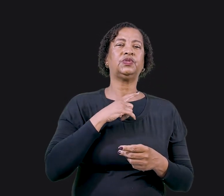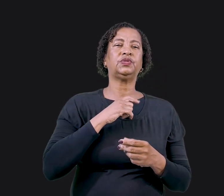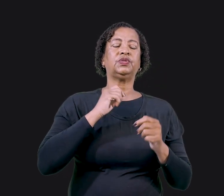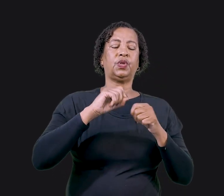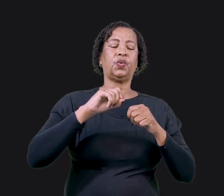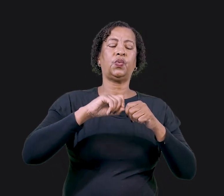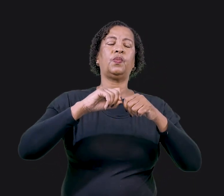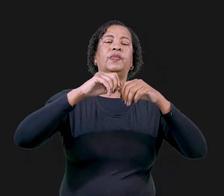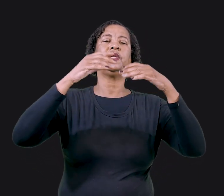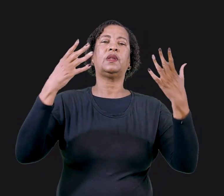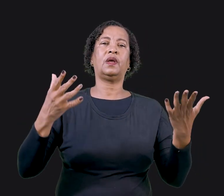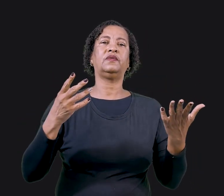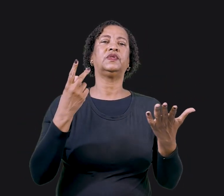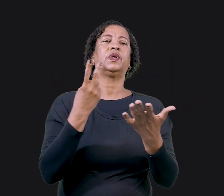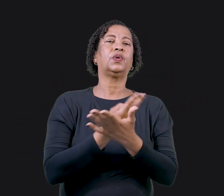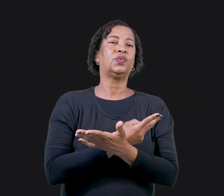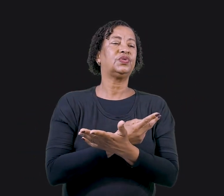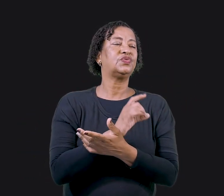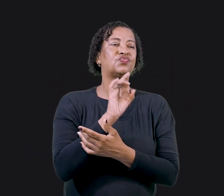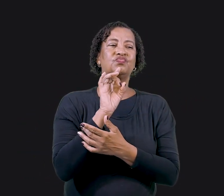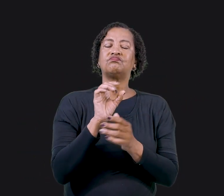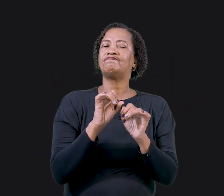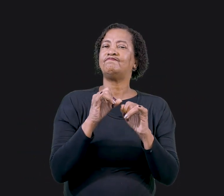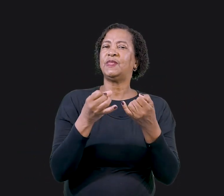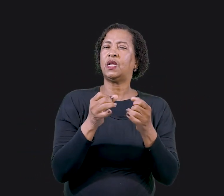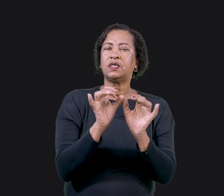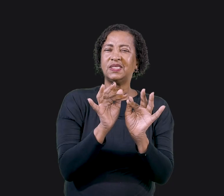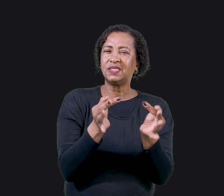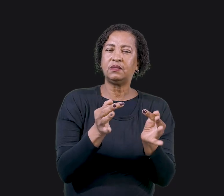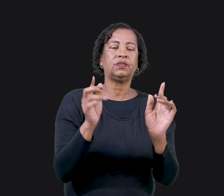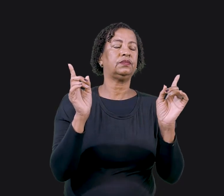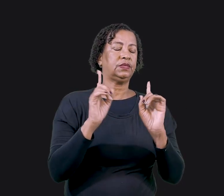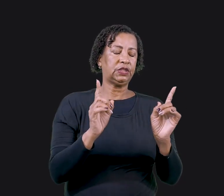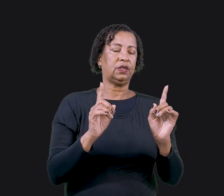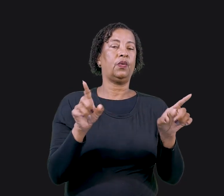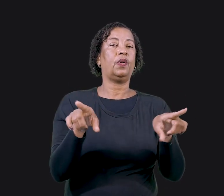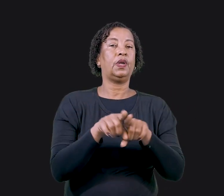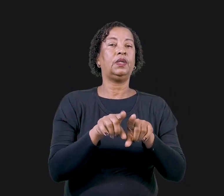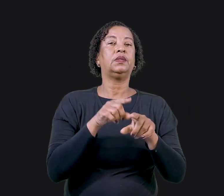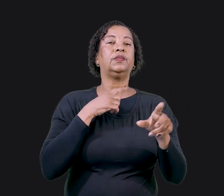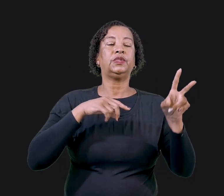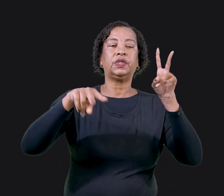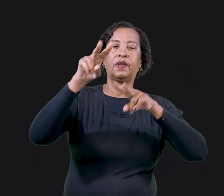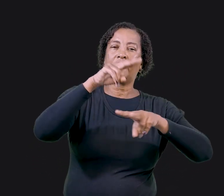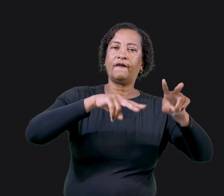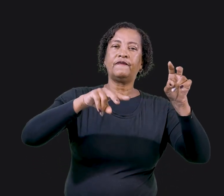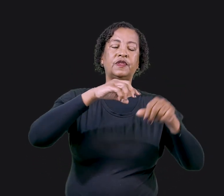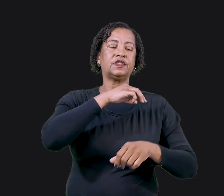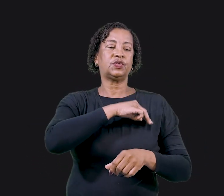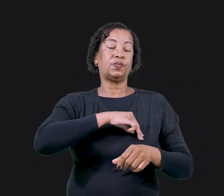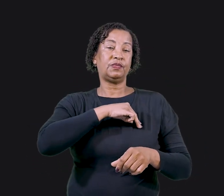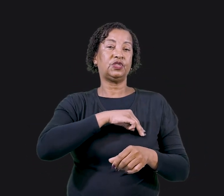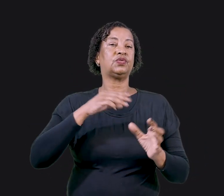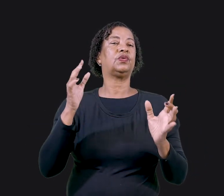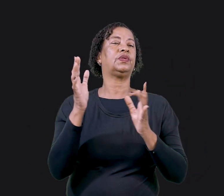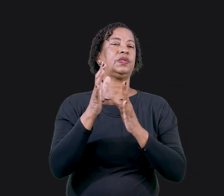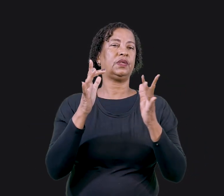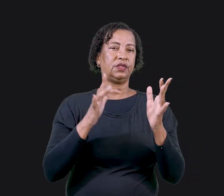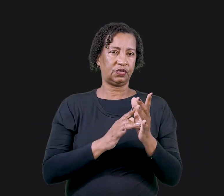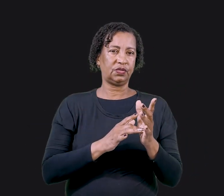no fato de terem sido mais do que simplesmente milagres. Eles também ilustram a visão missionária de Jesus. Esses milagres